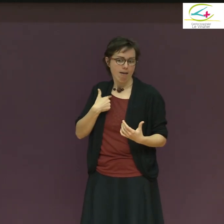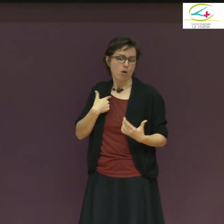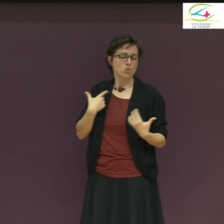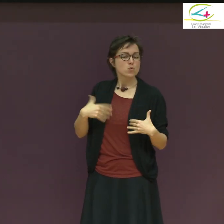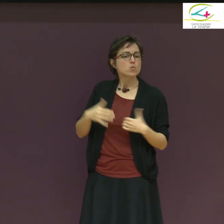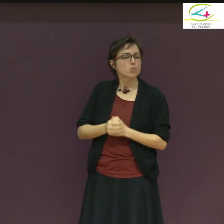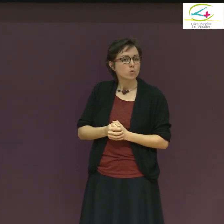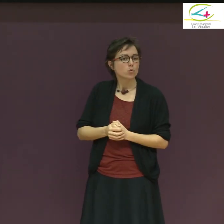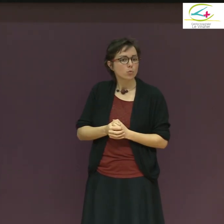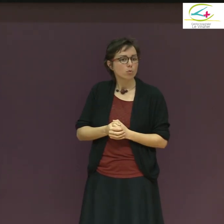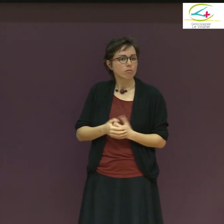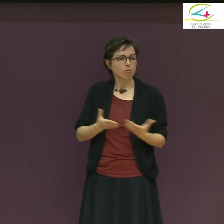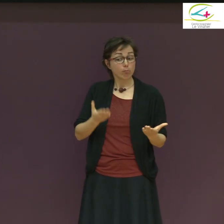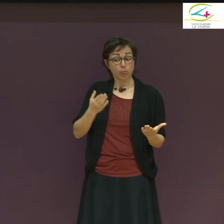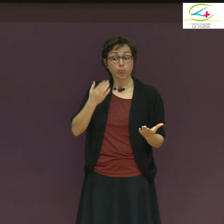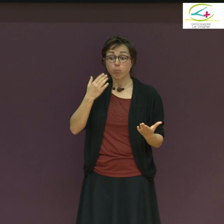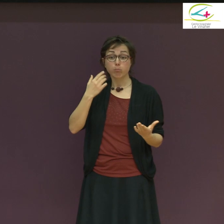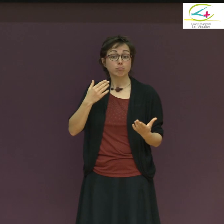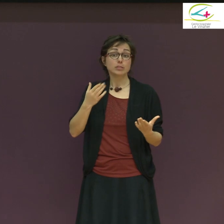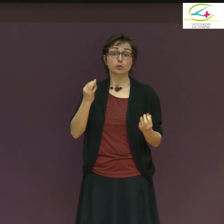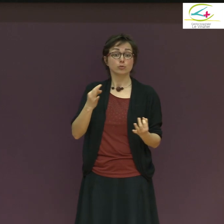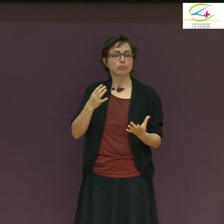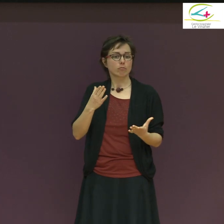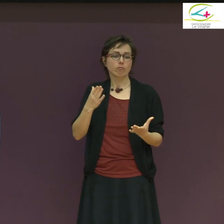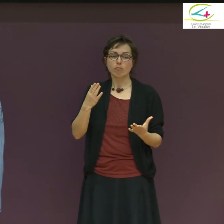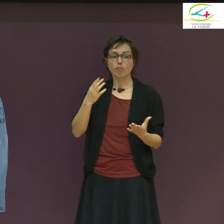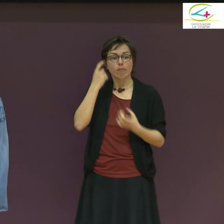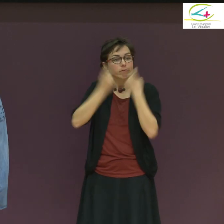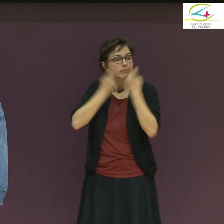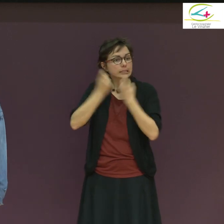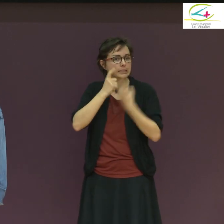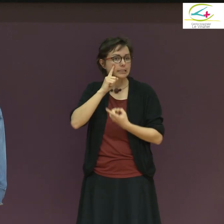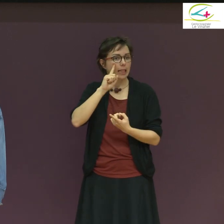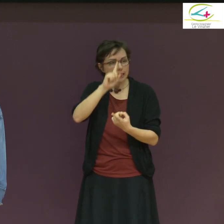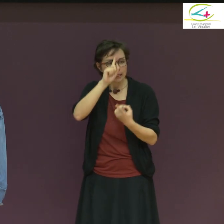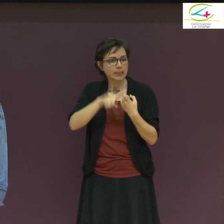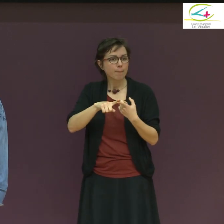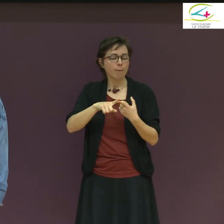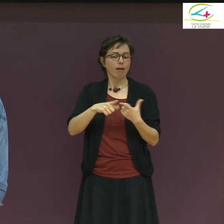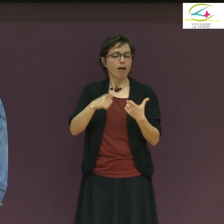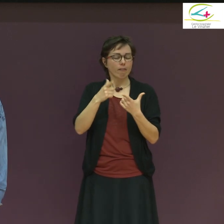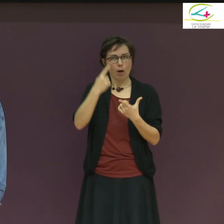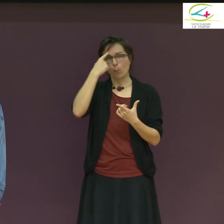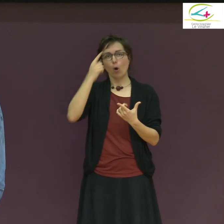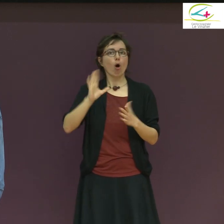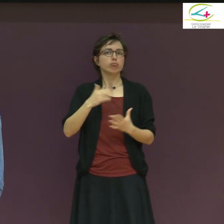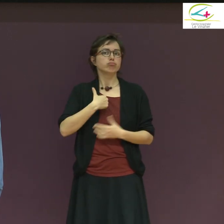idées pour lutter contre, en tous les cas, pour réfléchir sur ce mythe-là, c'est